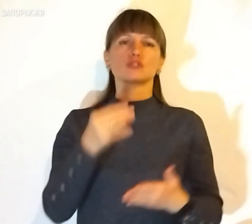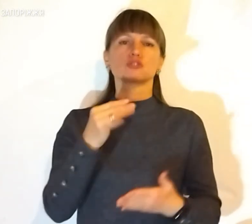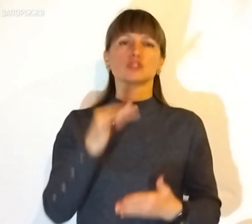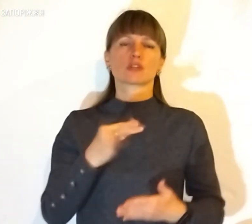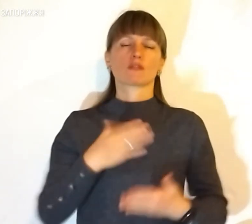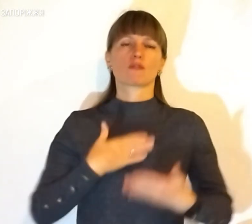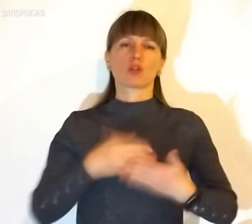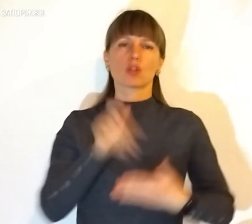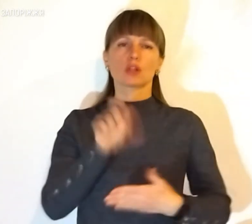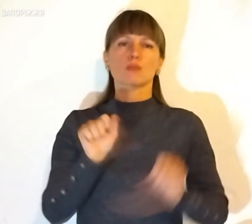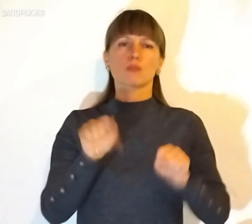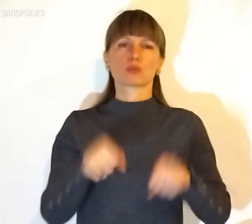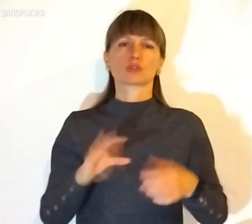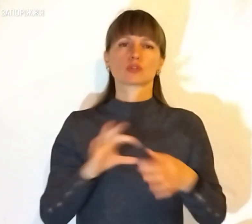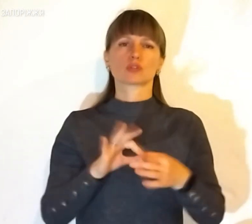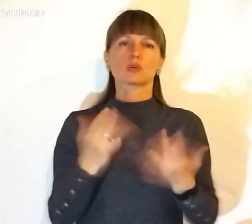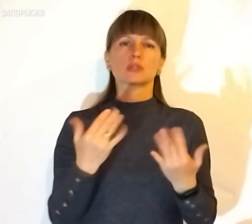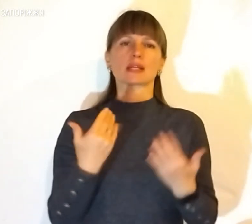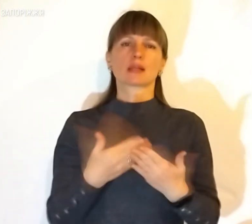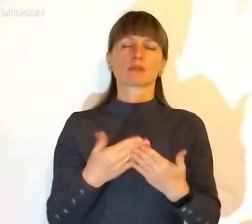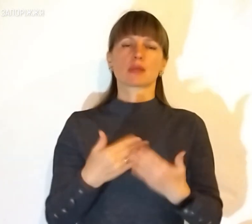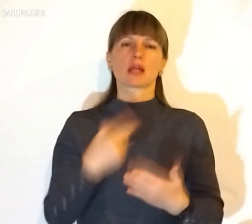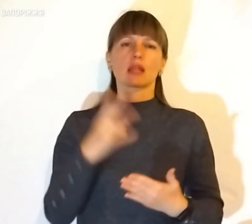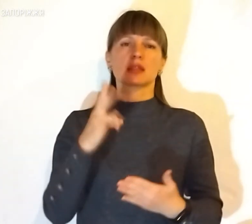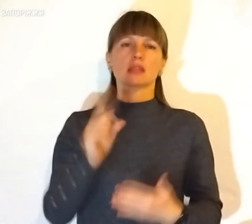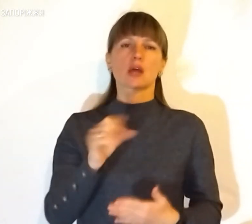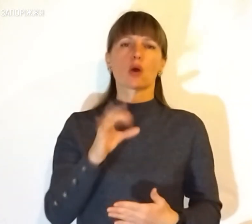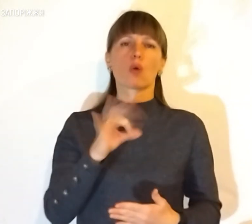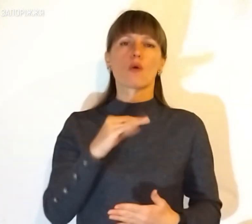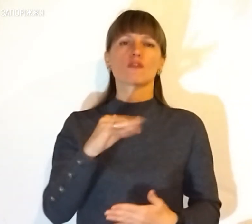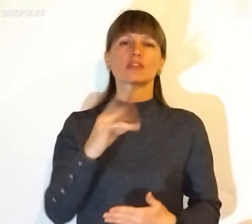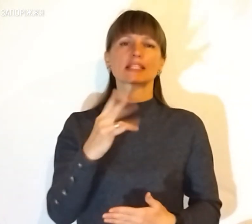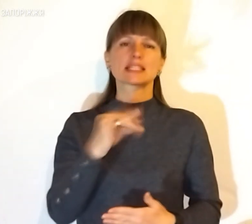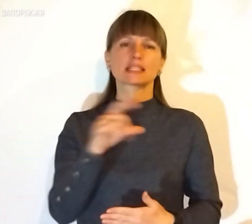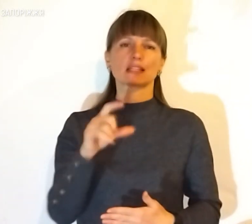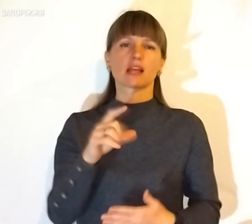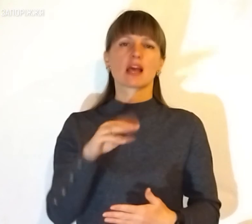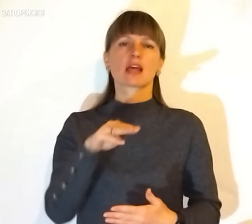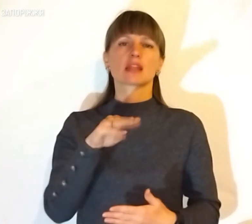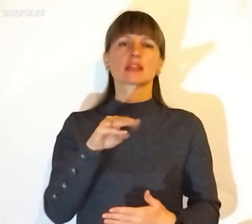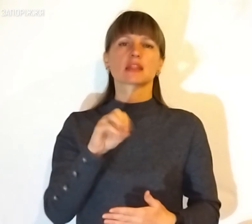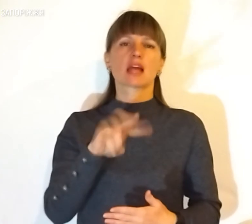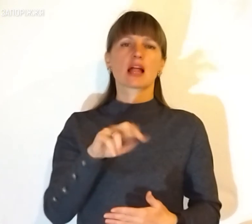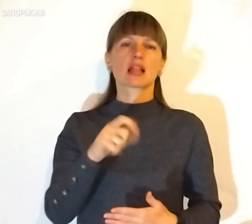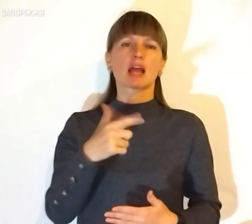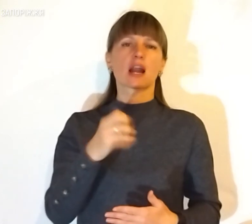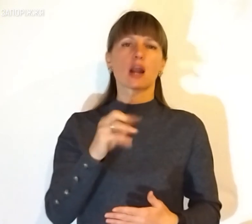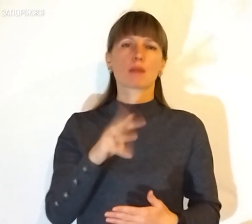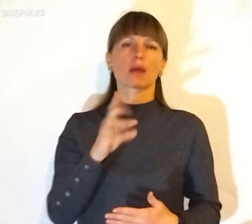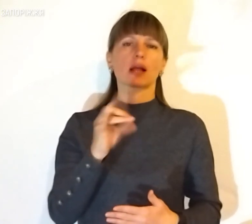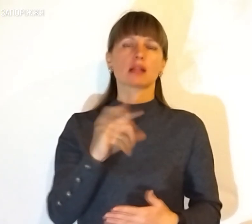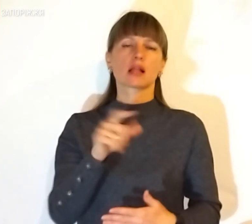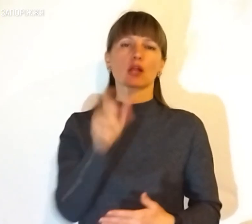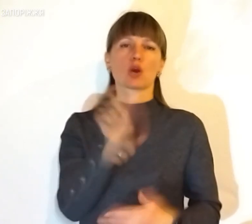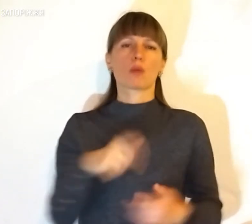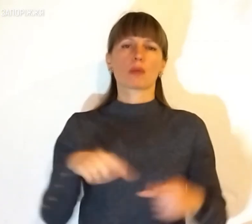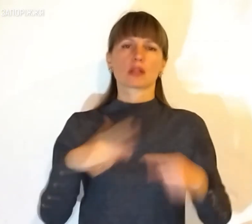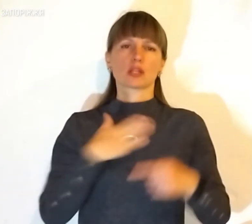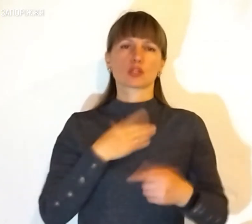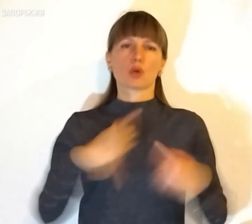волонтери можуть долучатися, оскільки, наприклад, на офіційних телеграм-каналах, на офіційних сторінках громад нашої області можна зустрічати